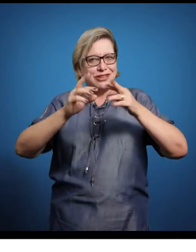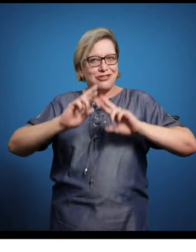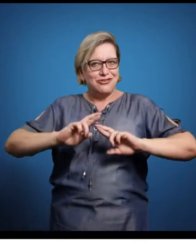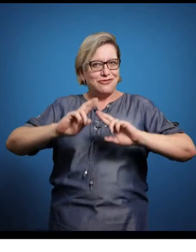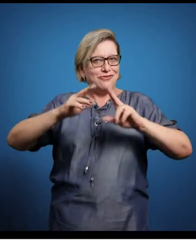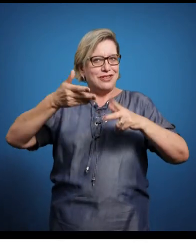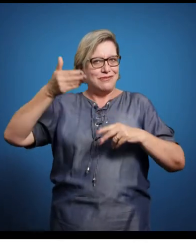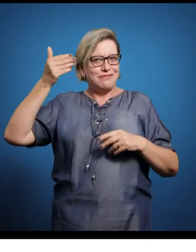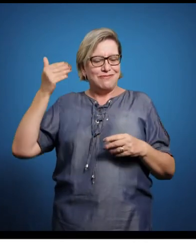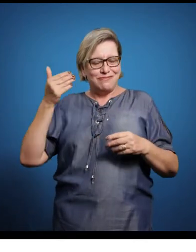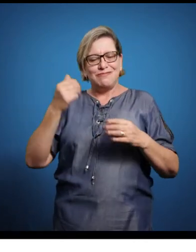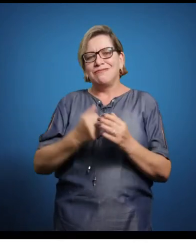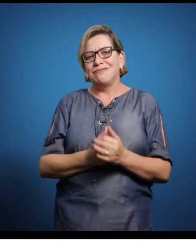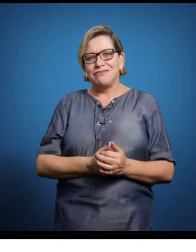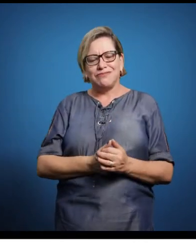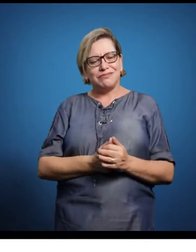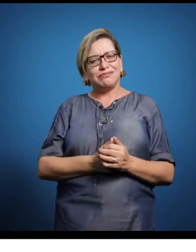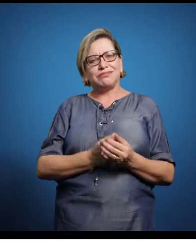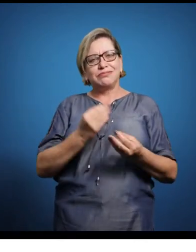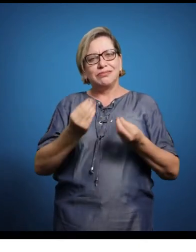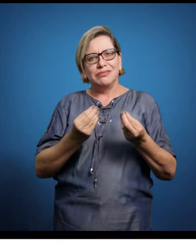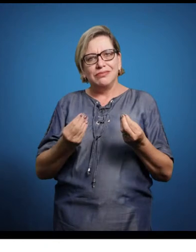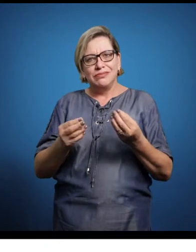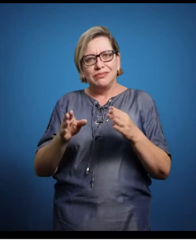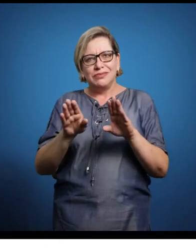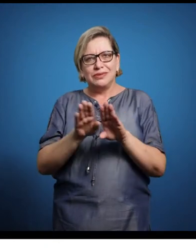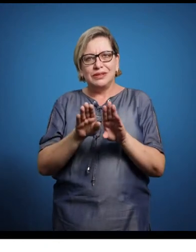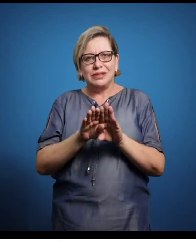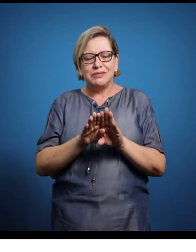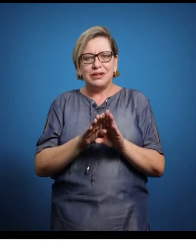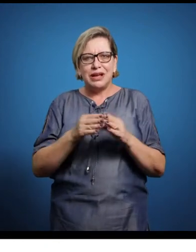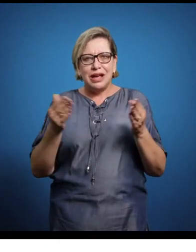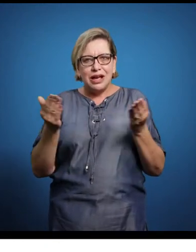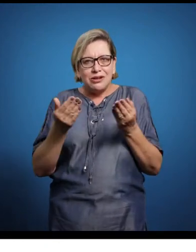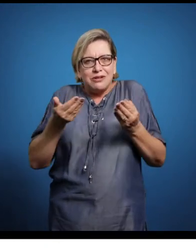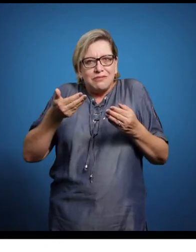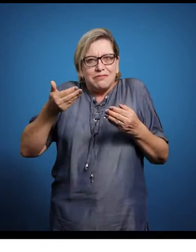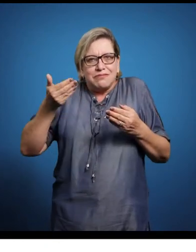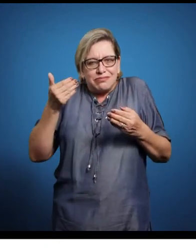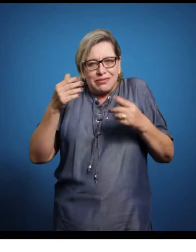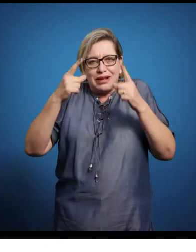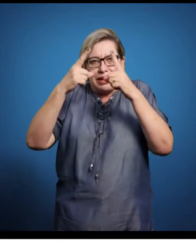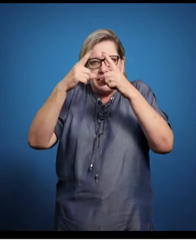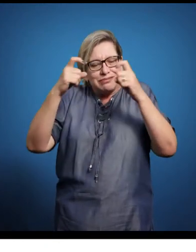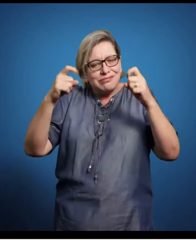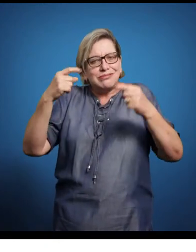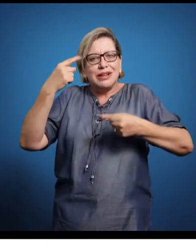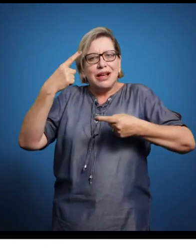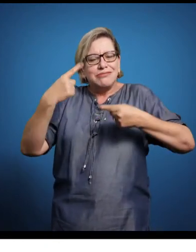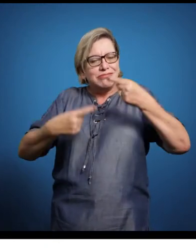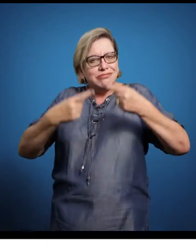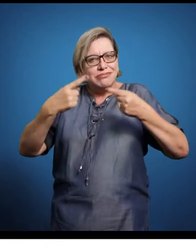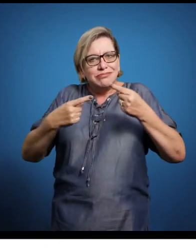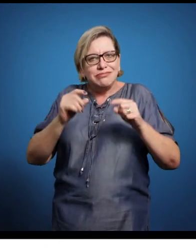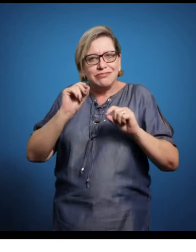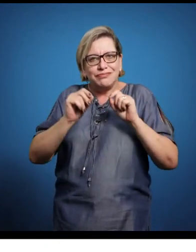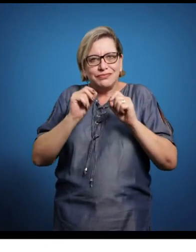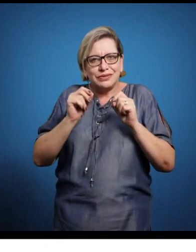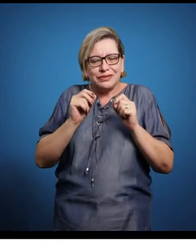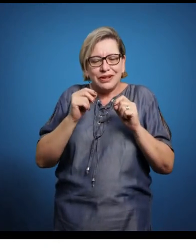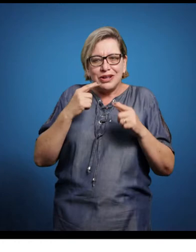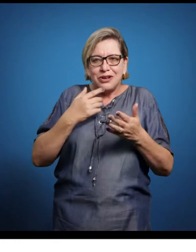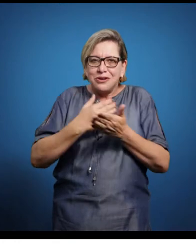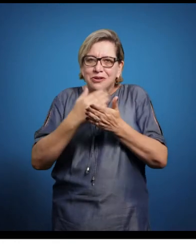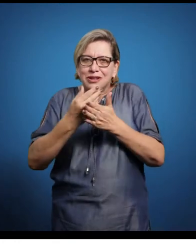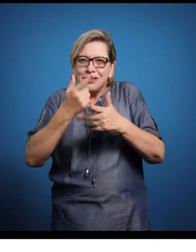instituição é e muito recentemente também a ciência política se ocupou de problematizar